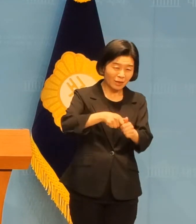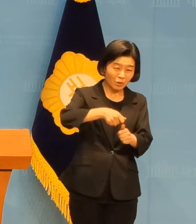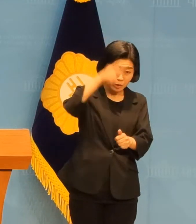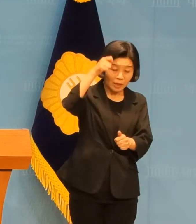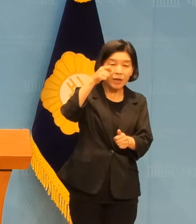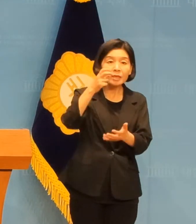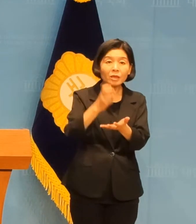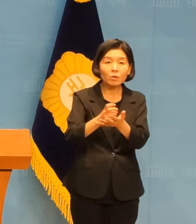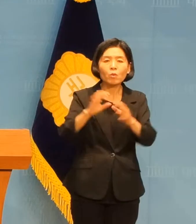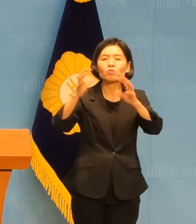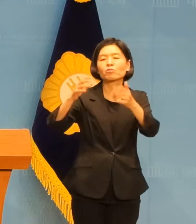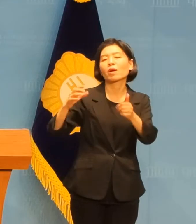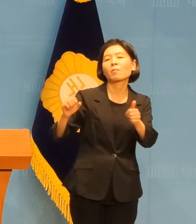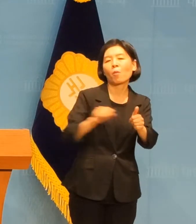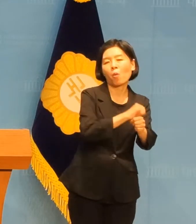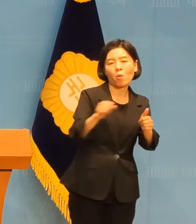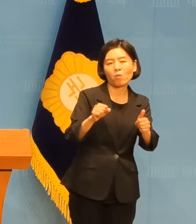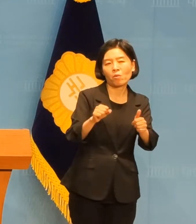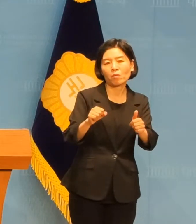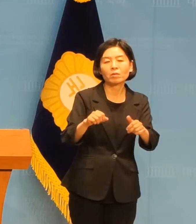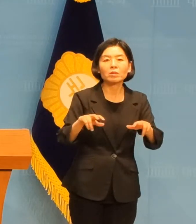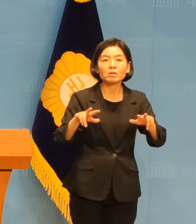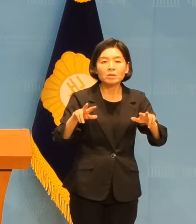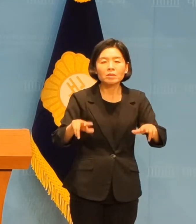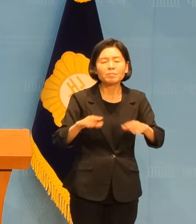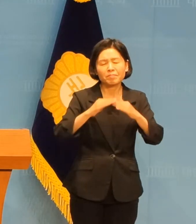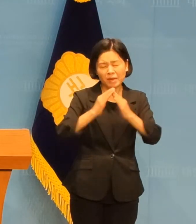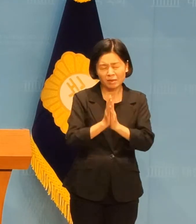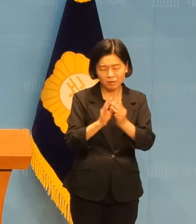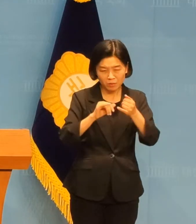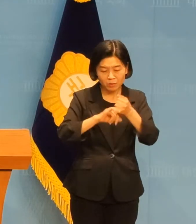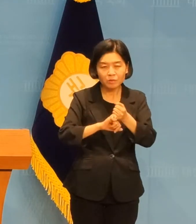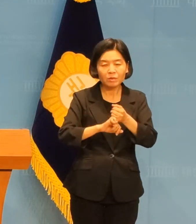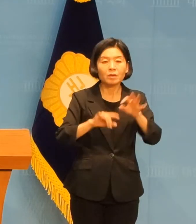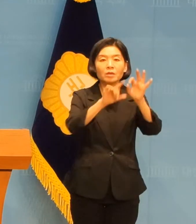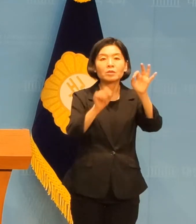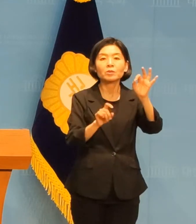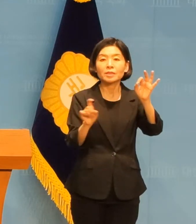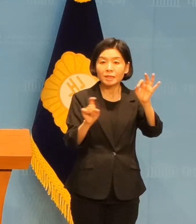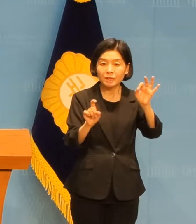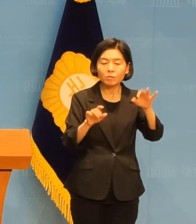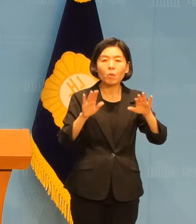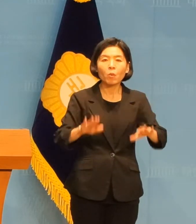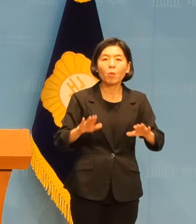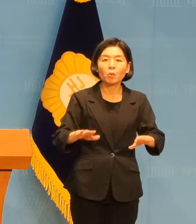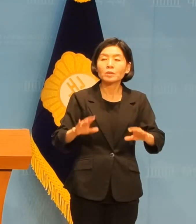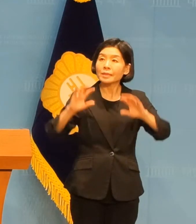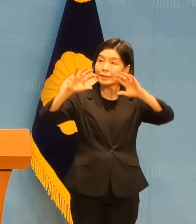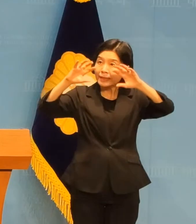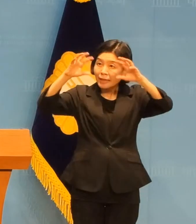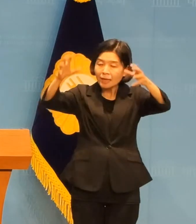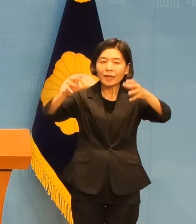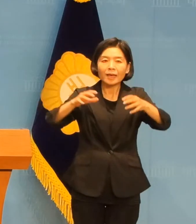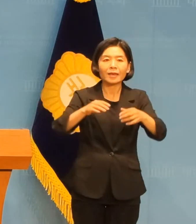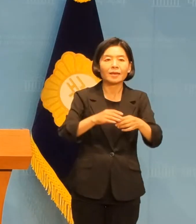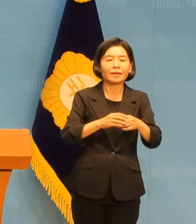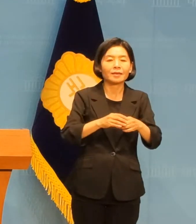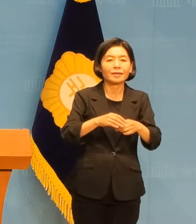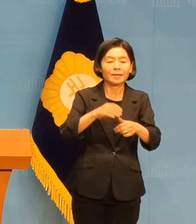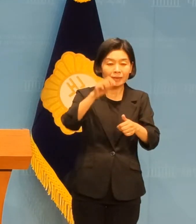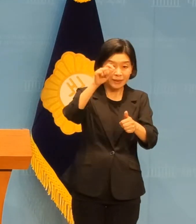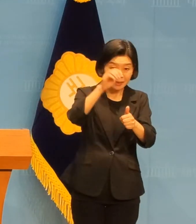국가폭력입니다. 지금이 폐지할 때입니다. 10월 10일은 오늘은 세계 사형 폐지의